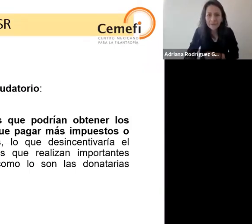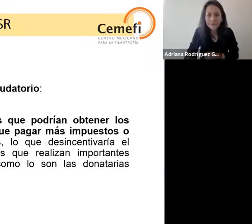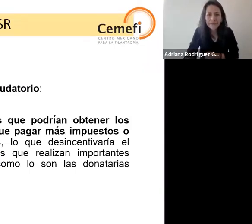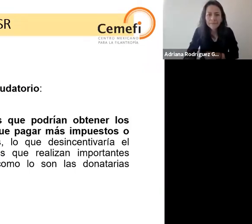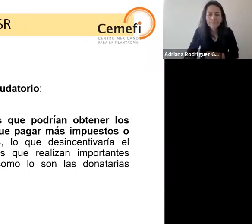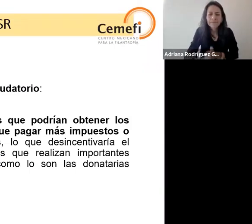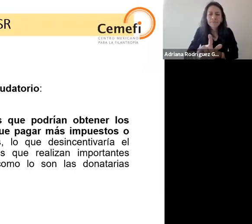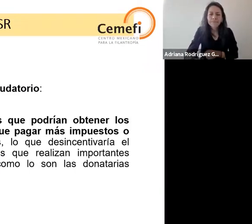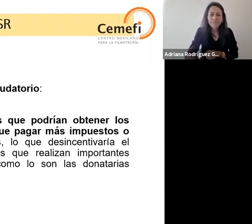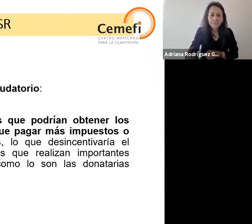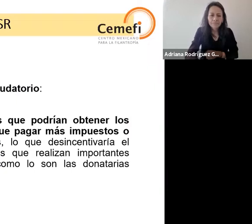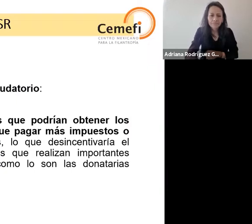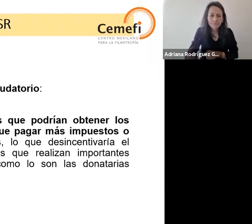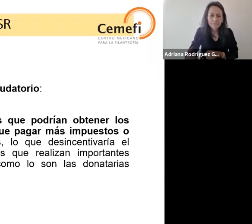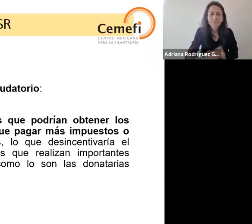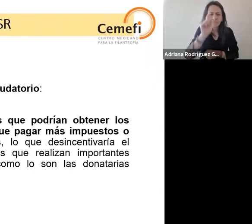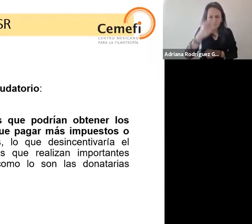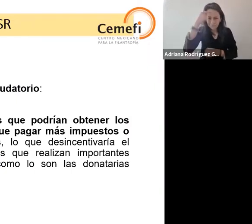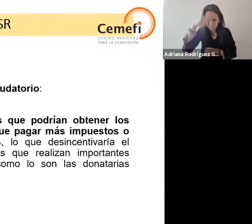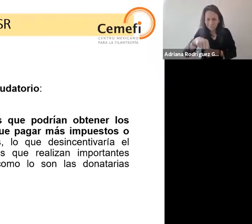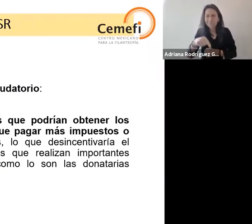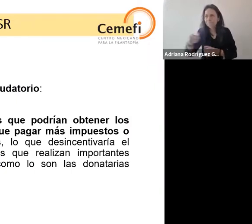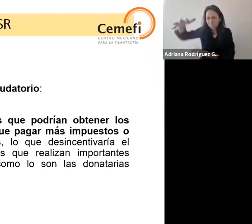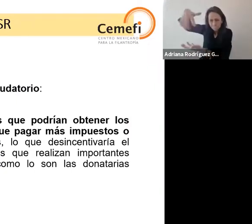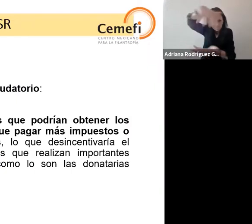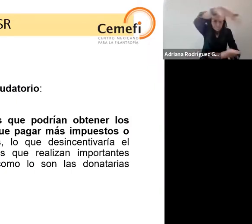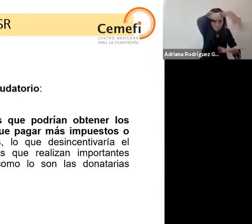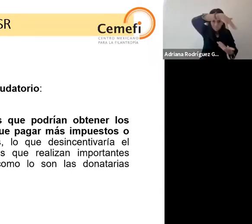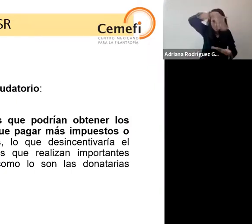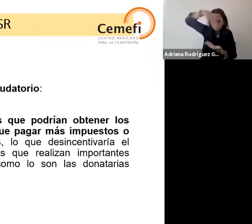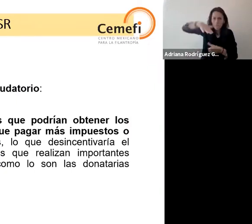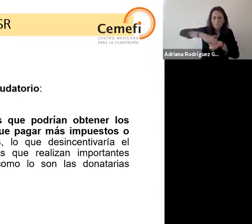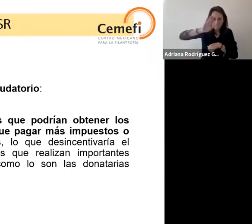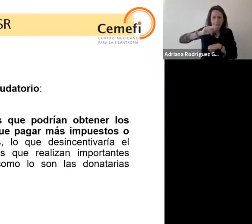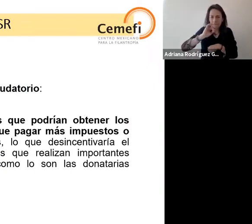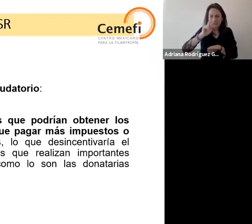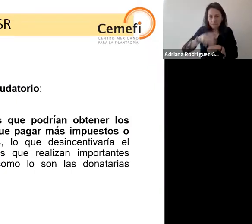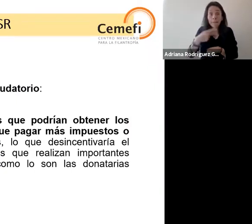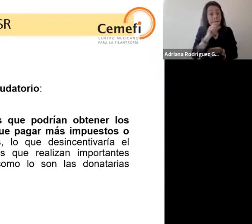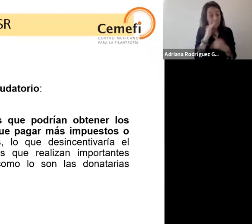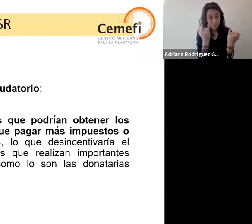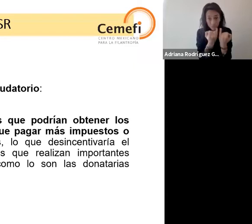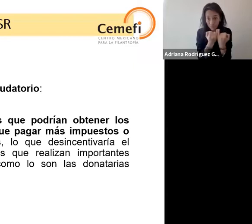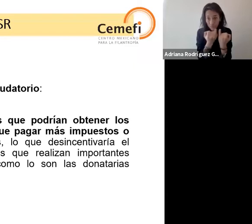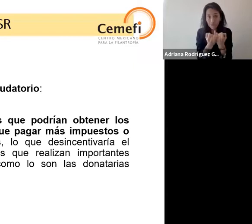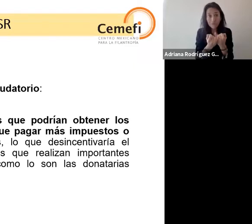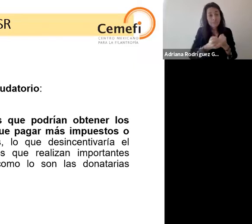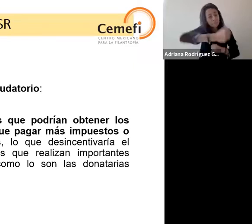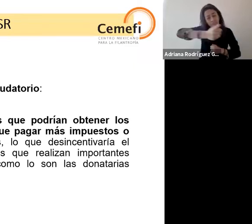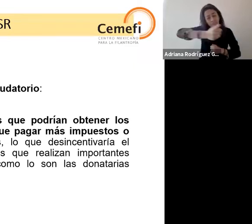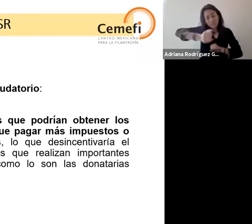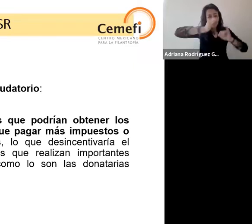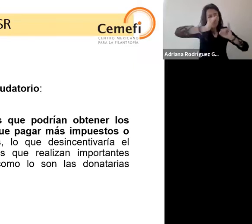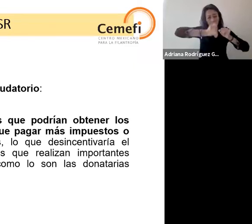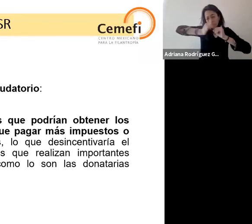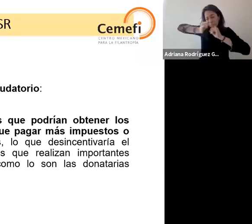el trabajo de las organizaciones, también para la corresponsabilidad fiscal entre las personas y los gobiernos, y claro,